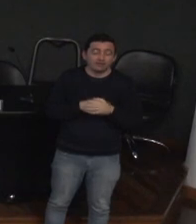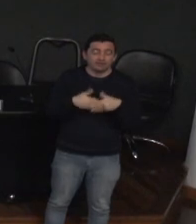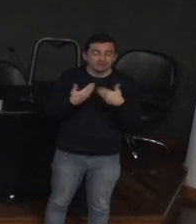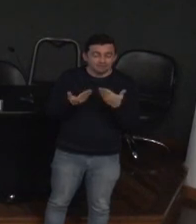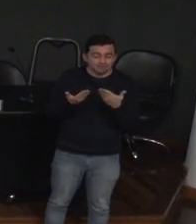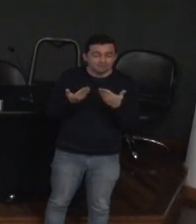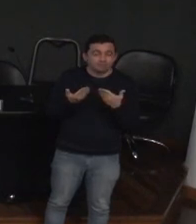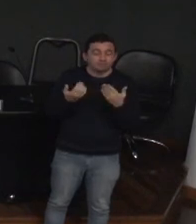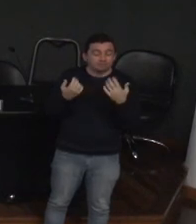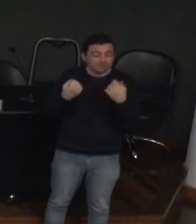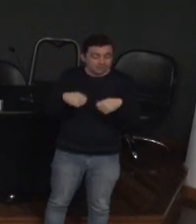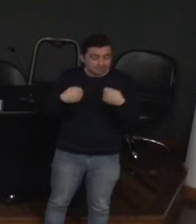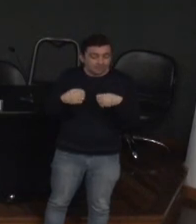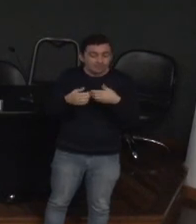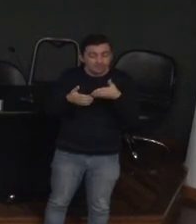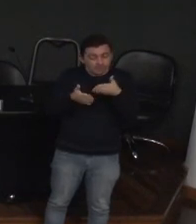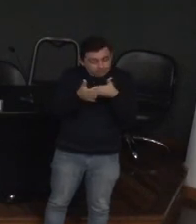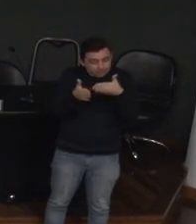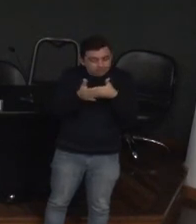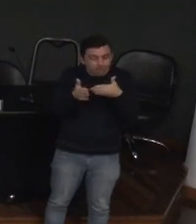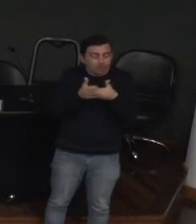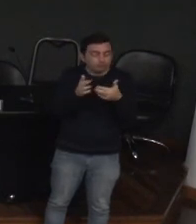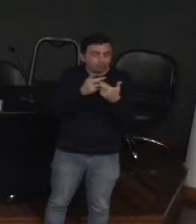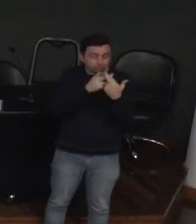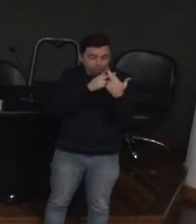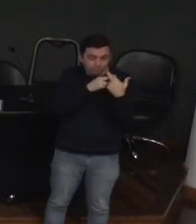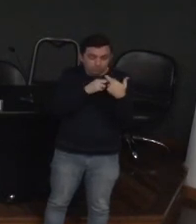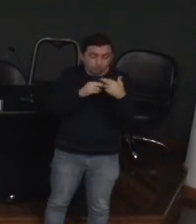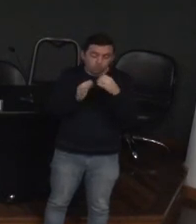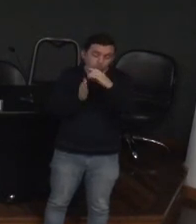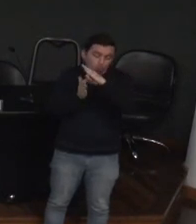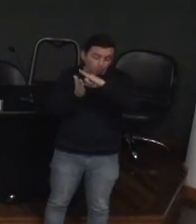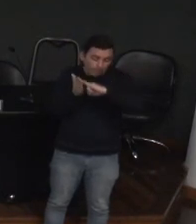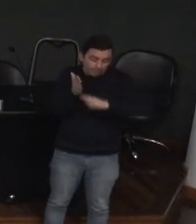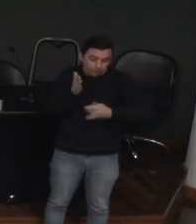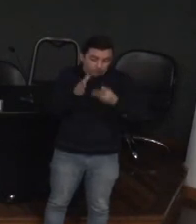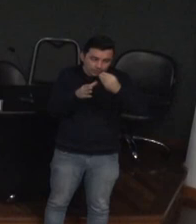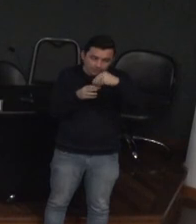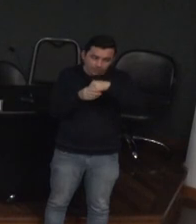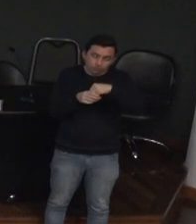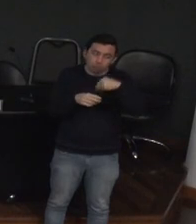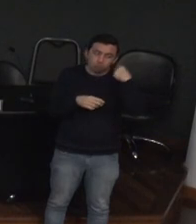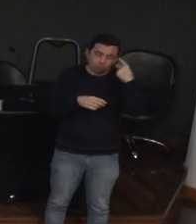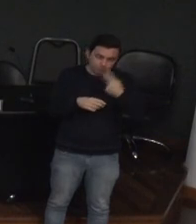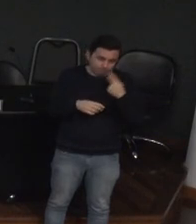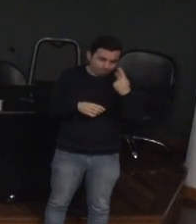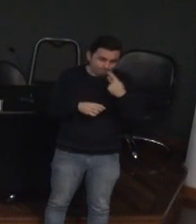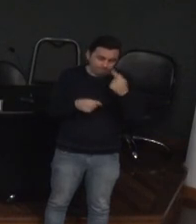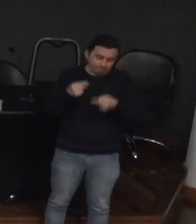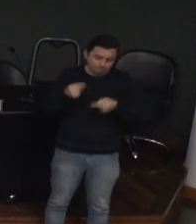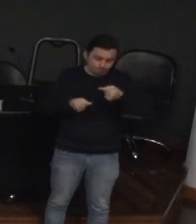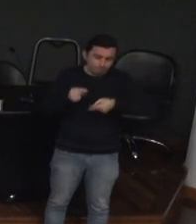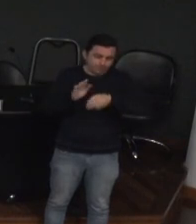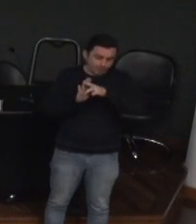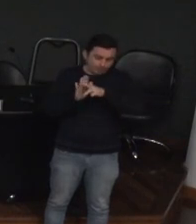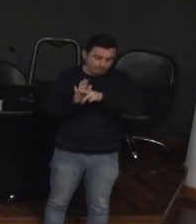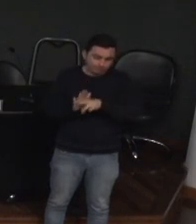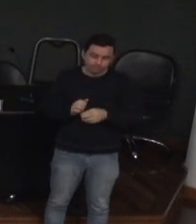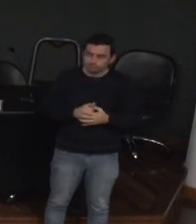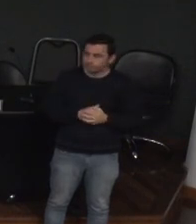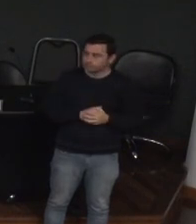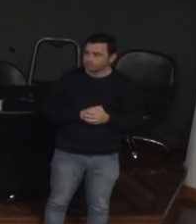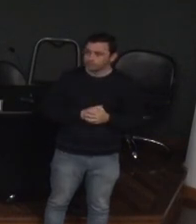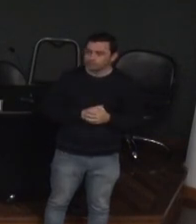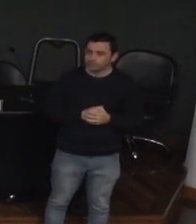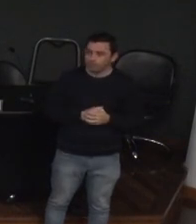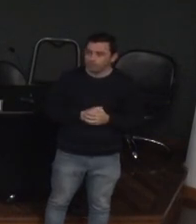gente consiga limitar essa responsabilização por documentos internos e por políticas. Tá?